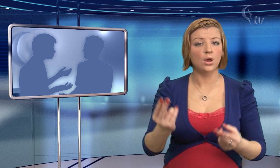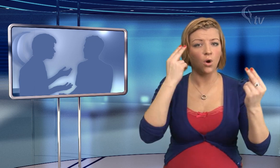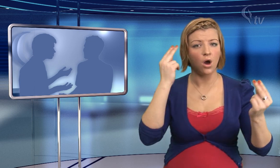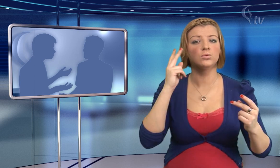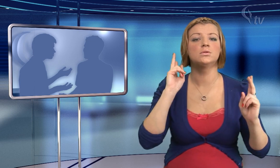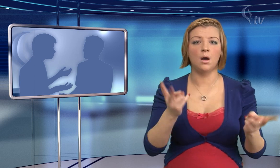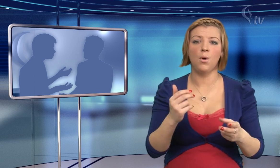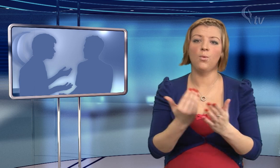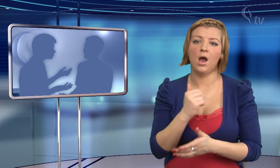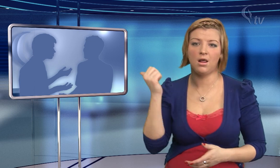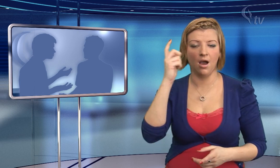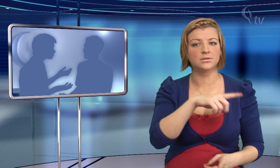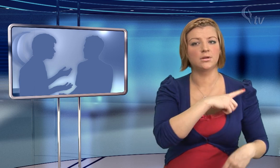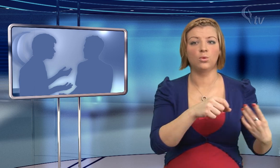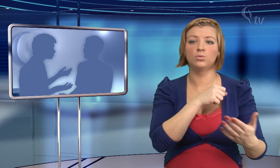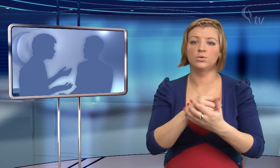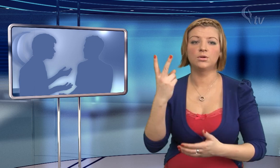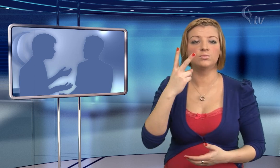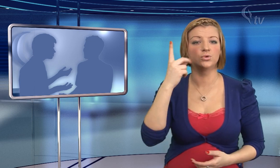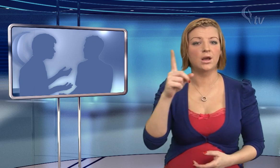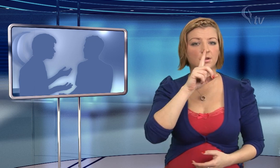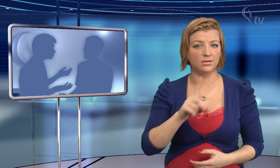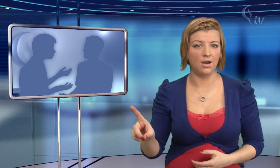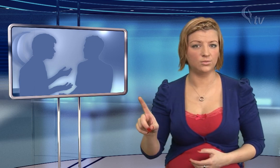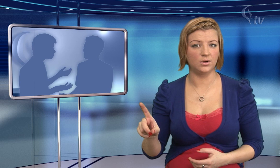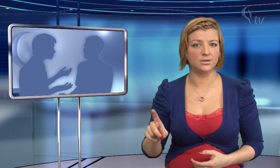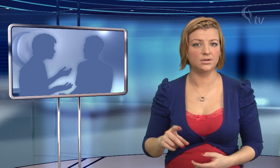jätkuvad ka uuel aastal kuni 21. jaanuarini.